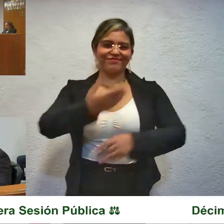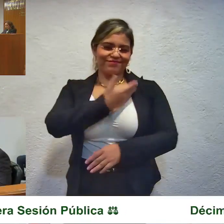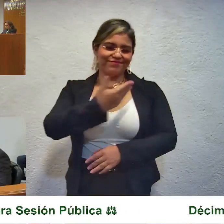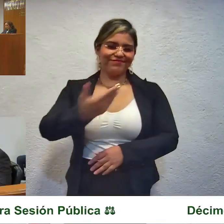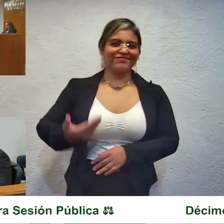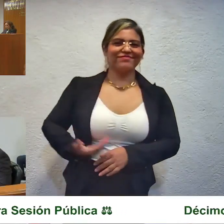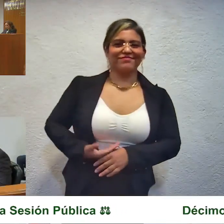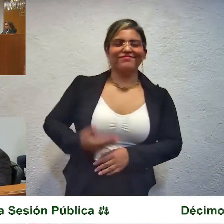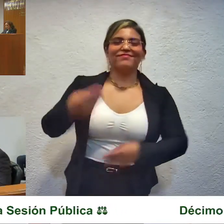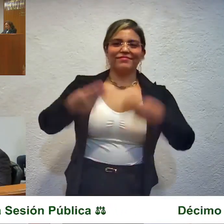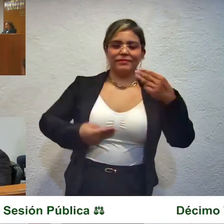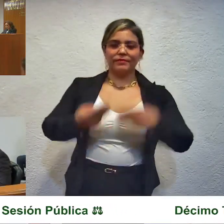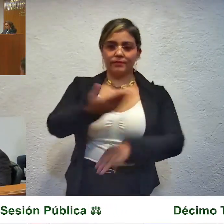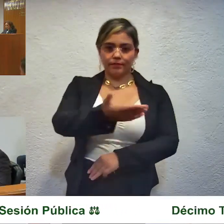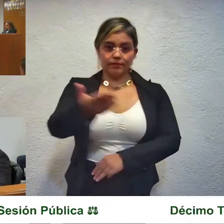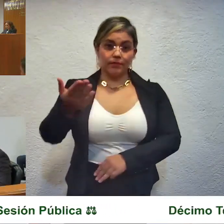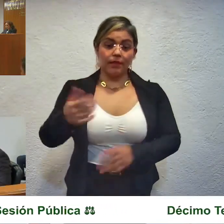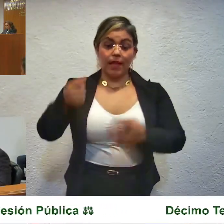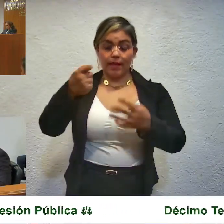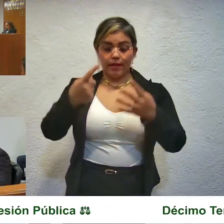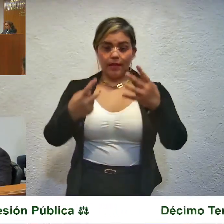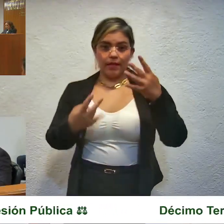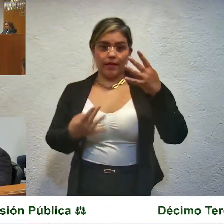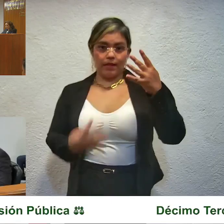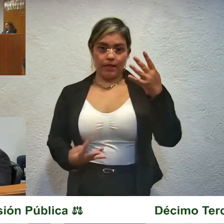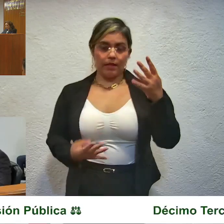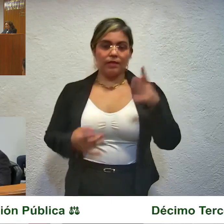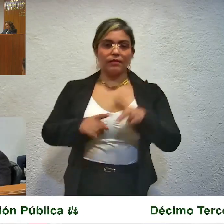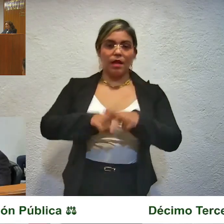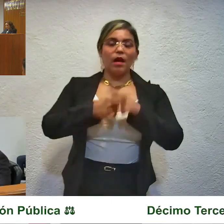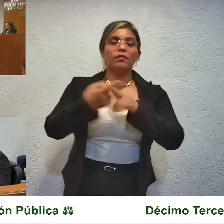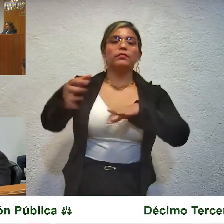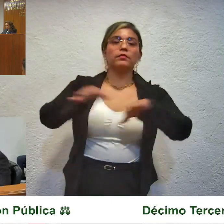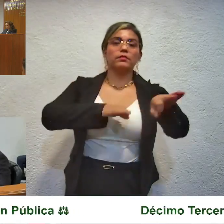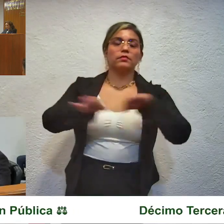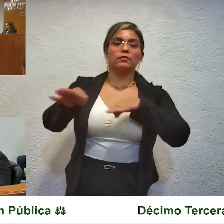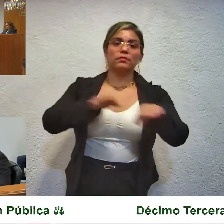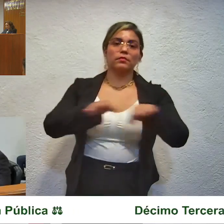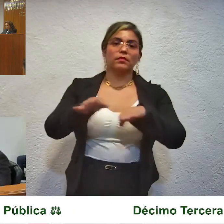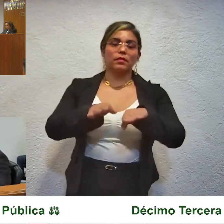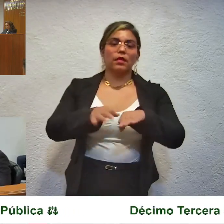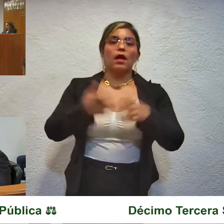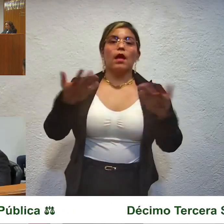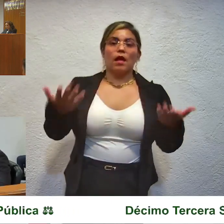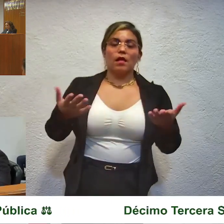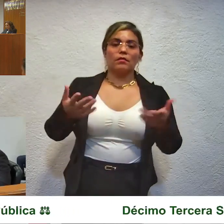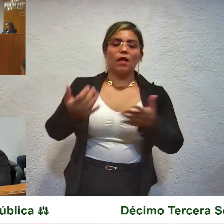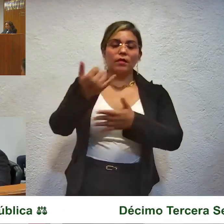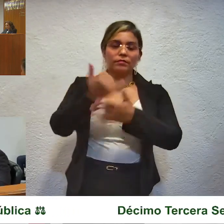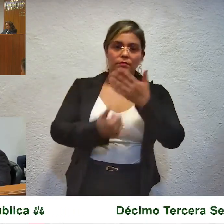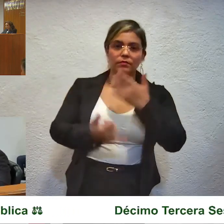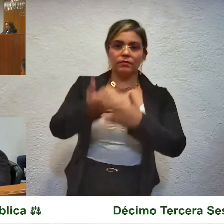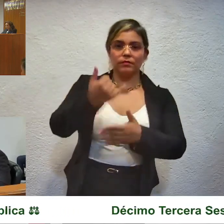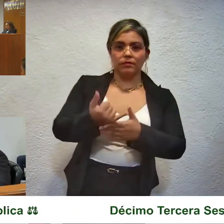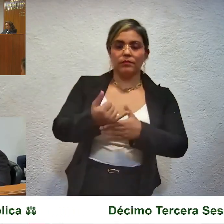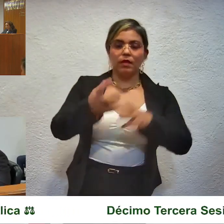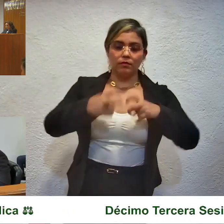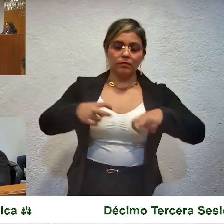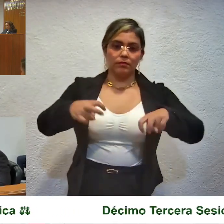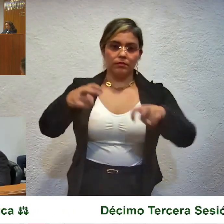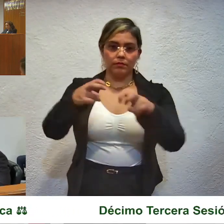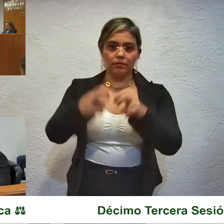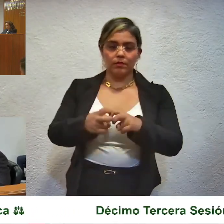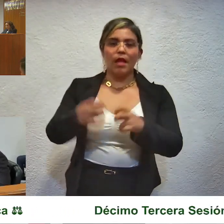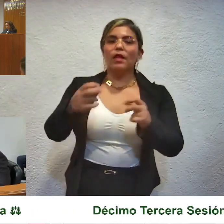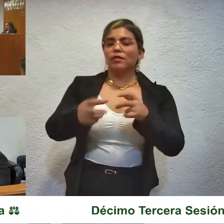magistrados, los asuntos listados para analizar y resolver en la presente sesión corresponden a un proyecto de acuerdo plenario, 2 proyectos